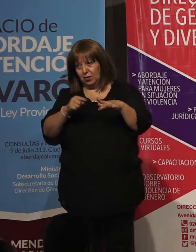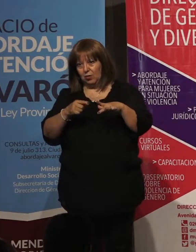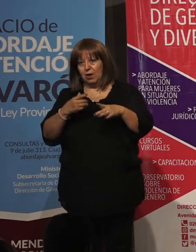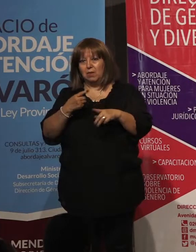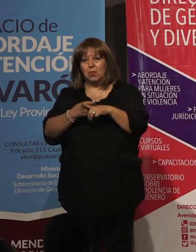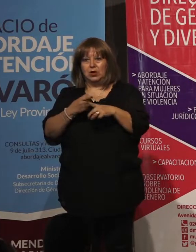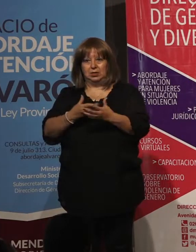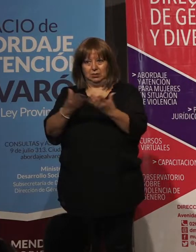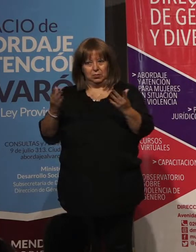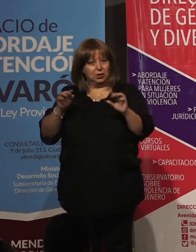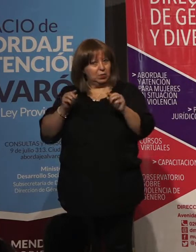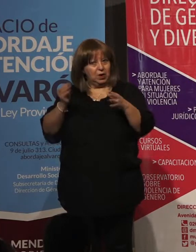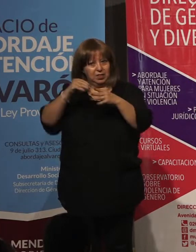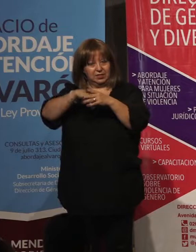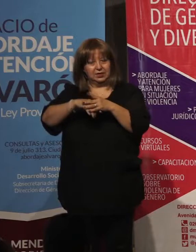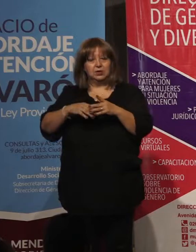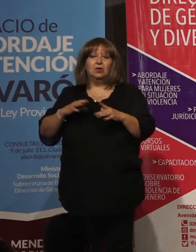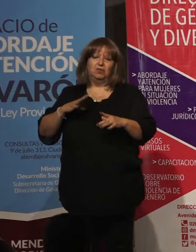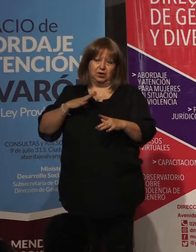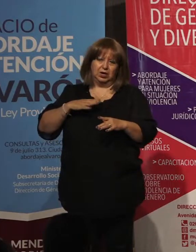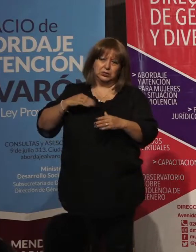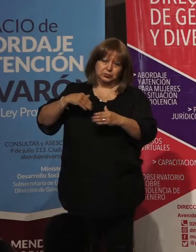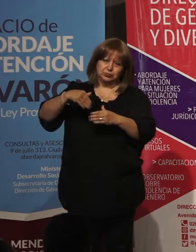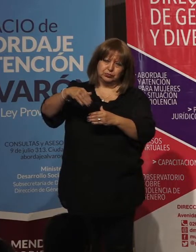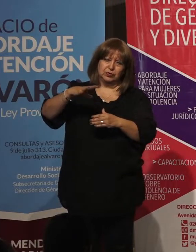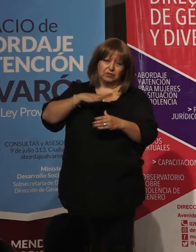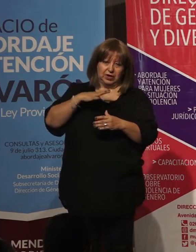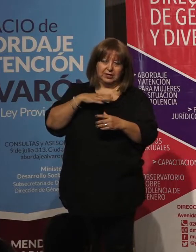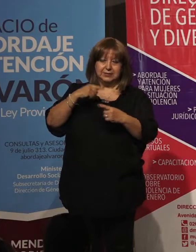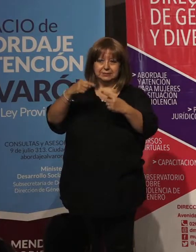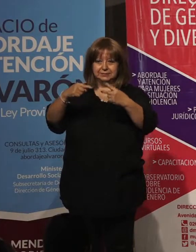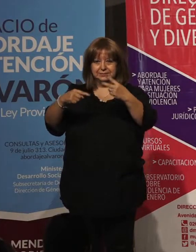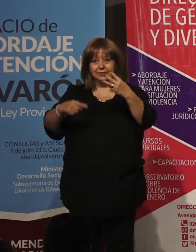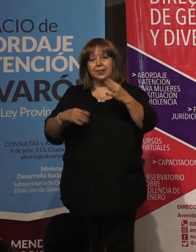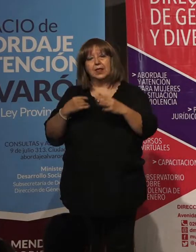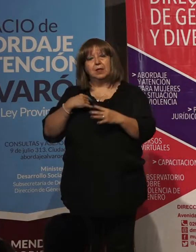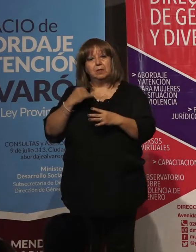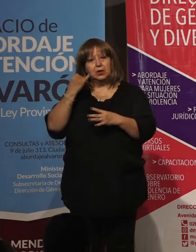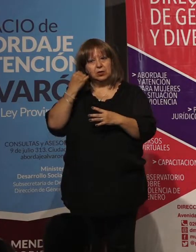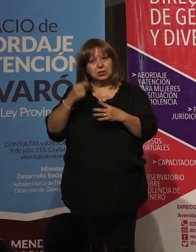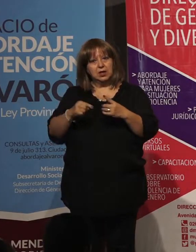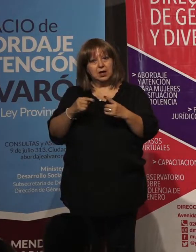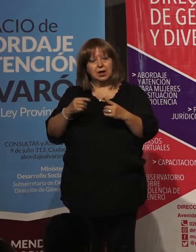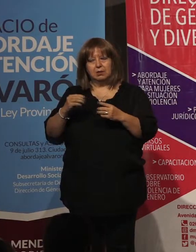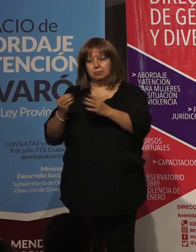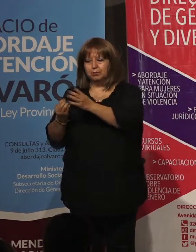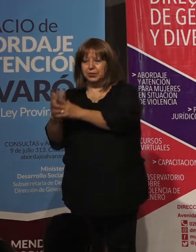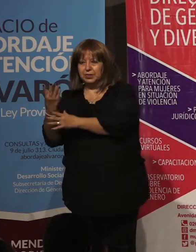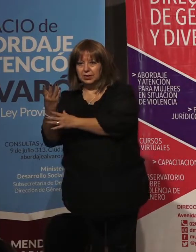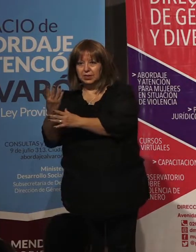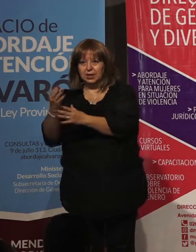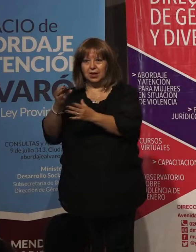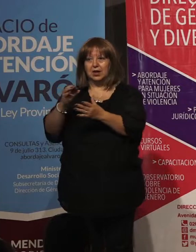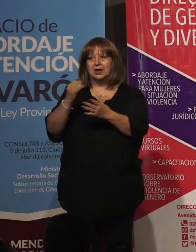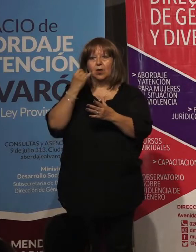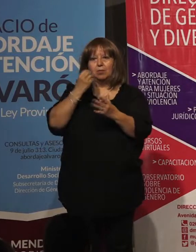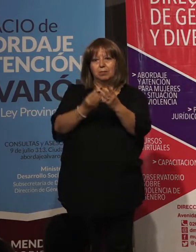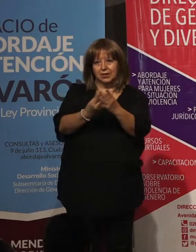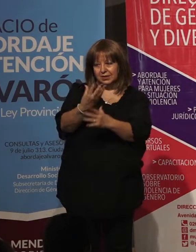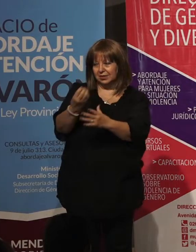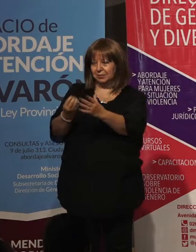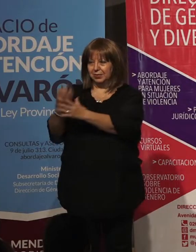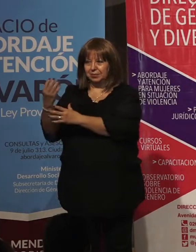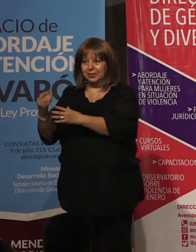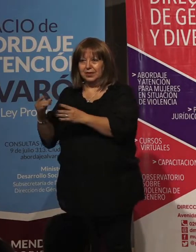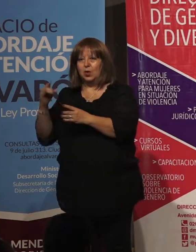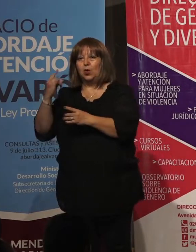pública. Queda mucho por hacer, pero desde el 2016 se crearon unidades fiscales especializadas en violencia de género, que